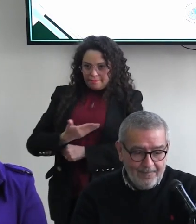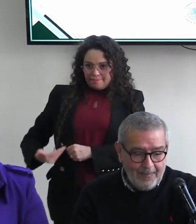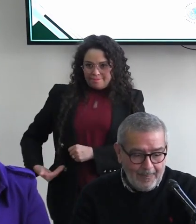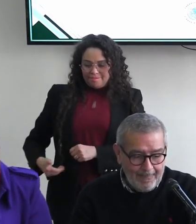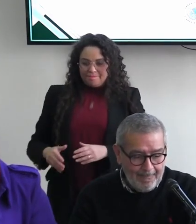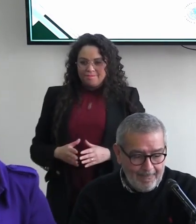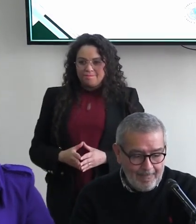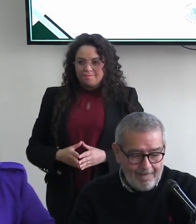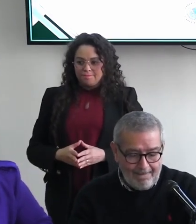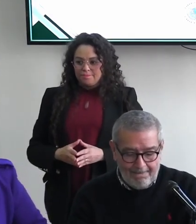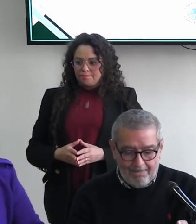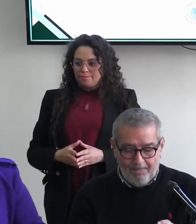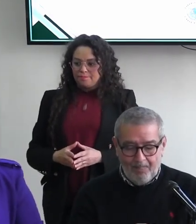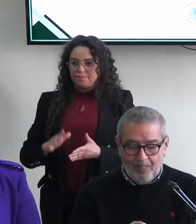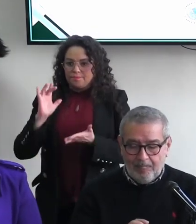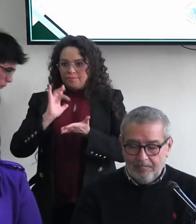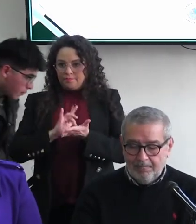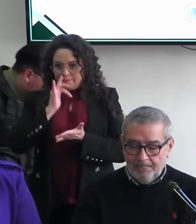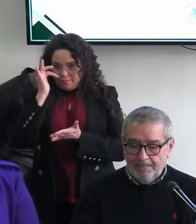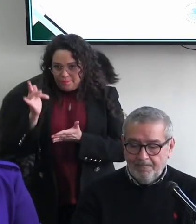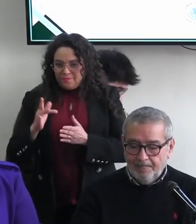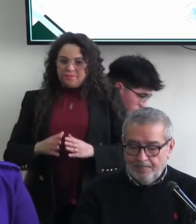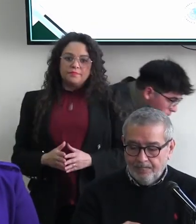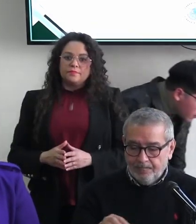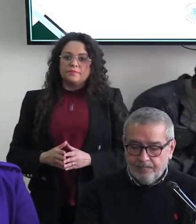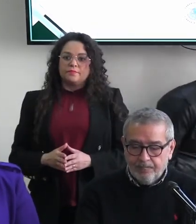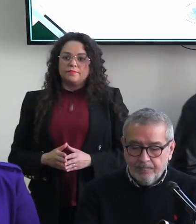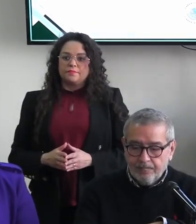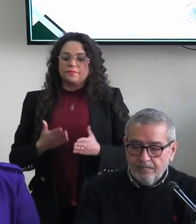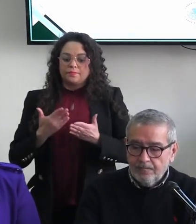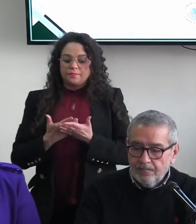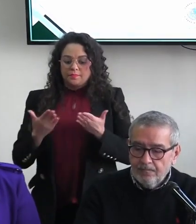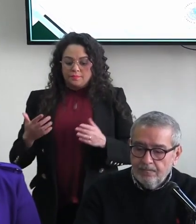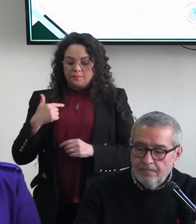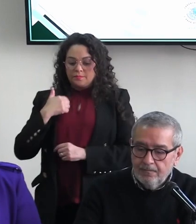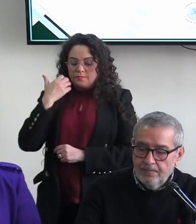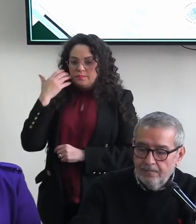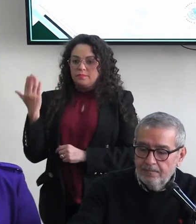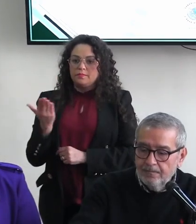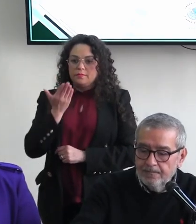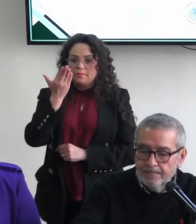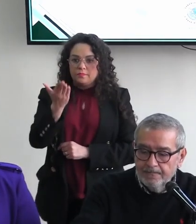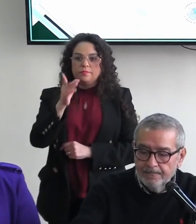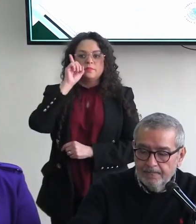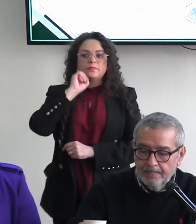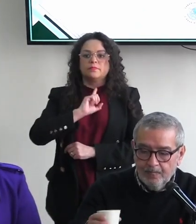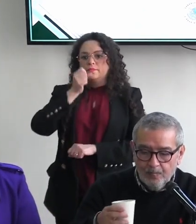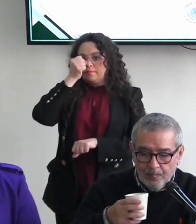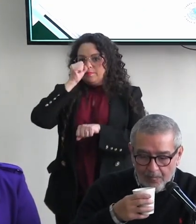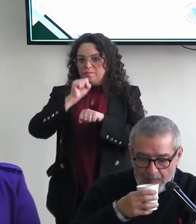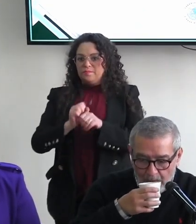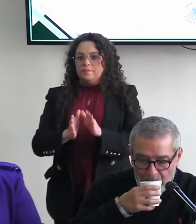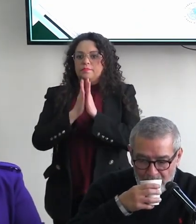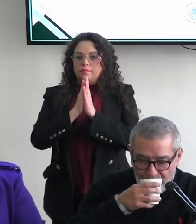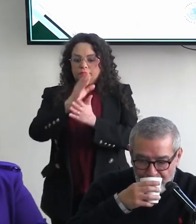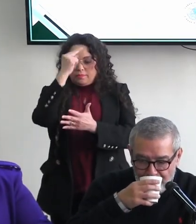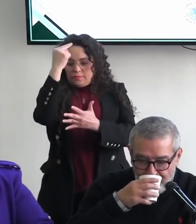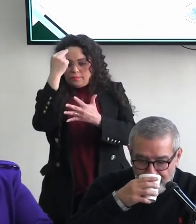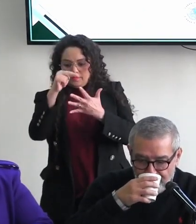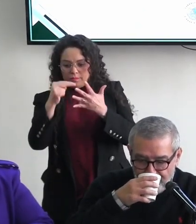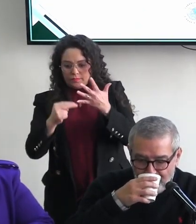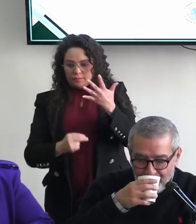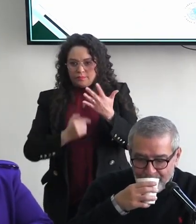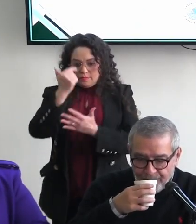Gracias. Muy bien, pues vamos a pedirle por favor a la diputada secretaria dar cuenta de la lista de